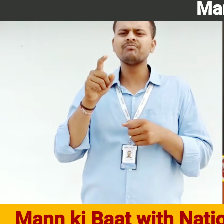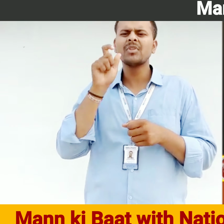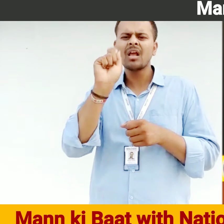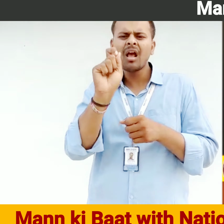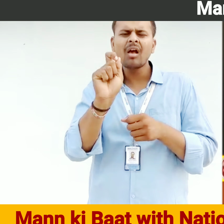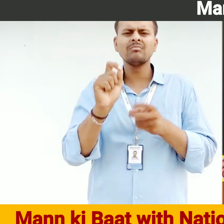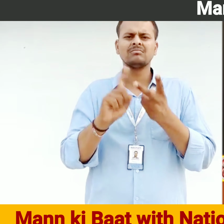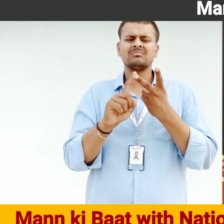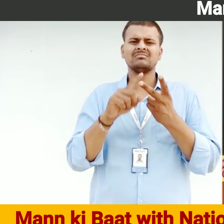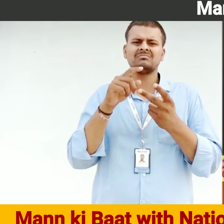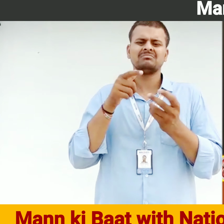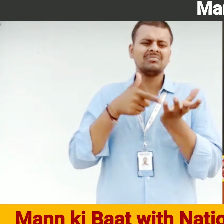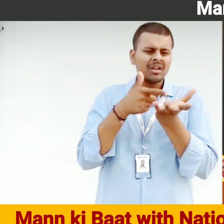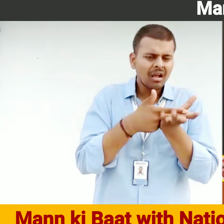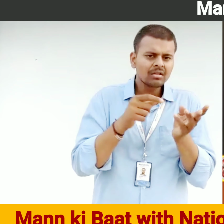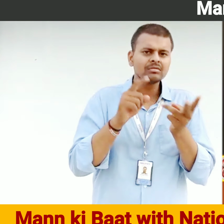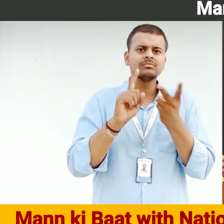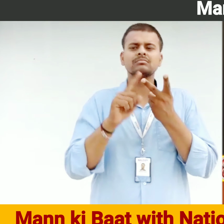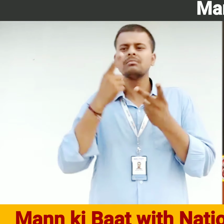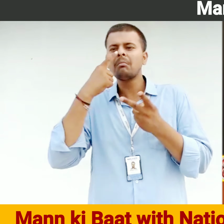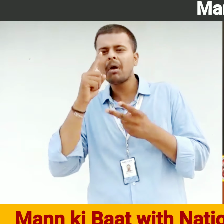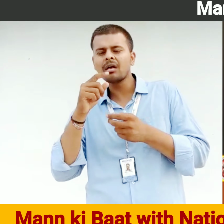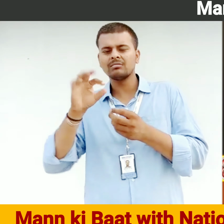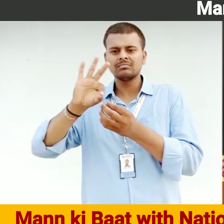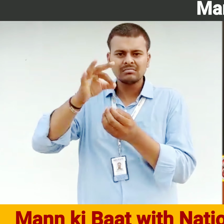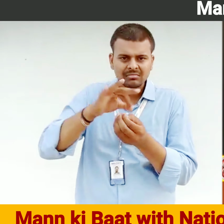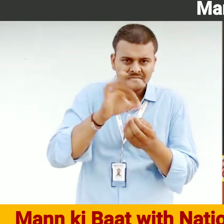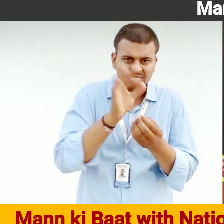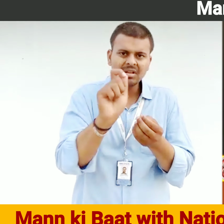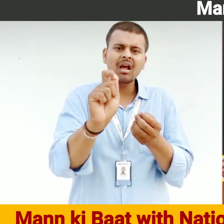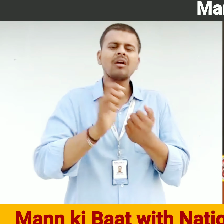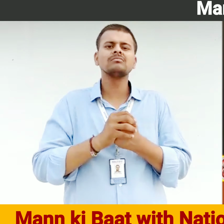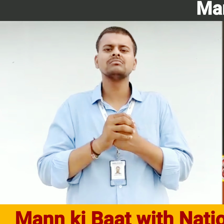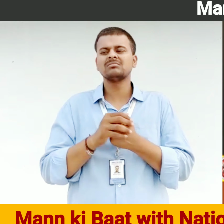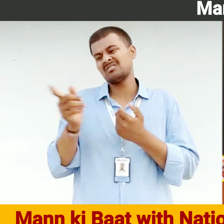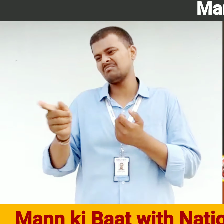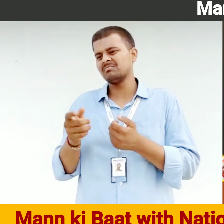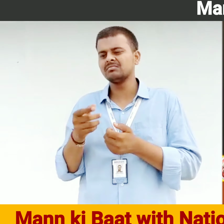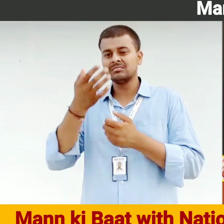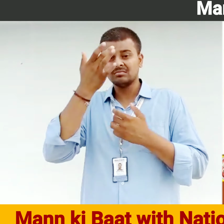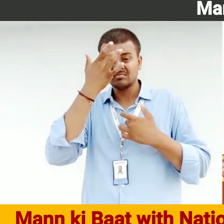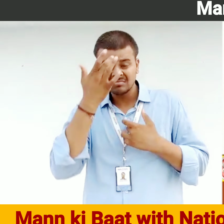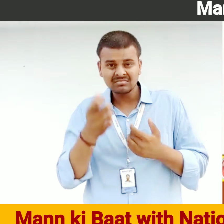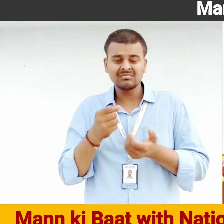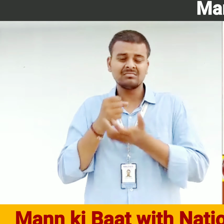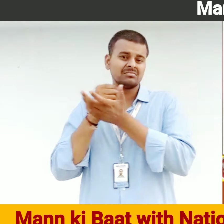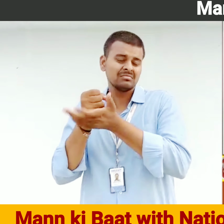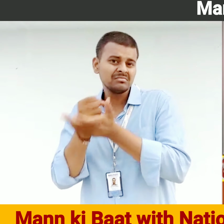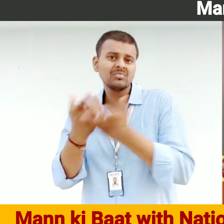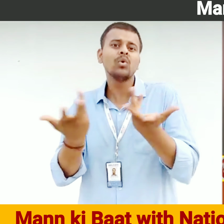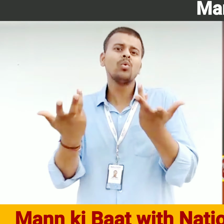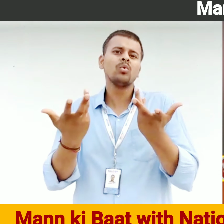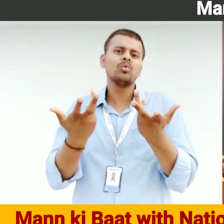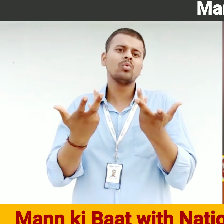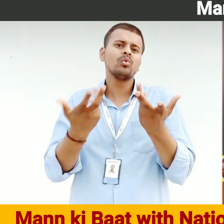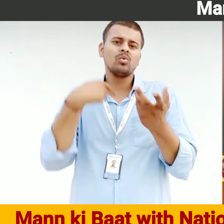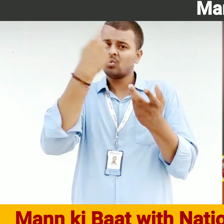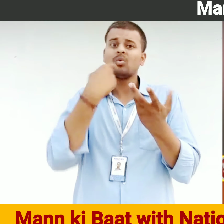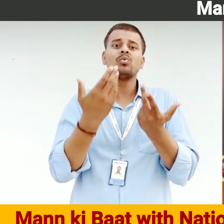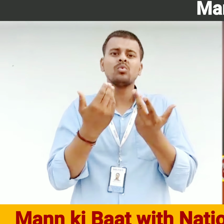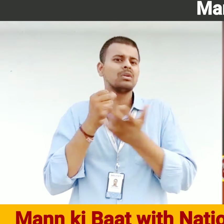पिता दिहाड़ी मजदूर हैं और मां बुनाई का काम करती हैं। ऐसे में बच्चे का इलाज कराना